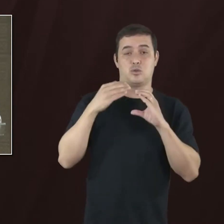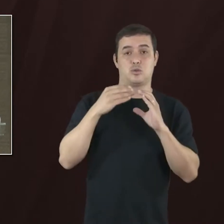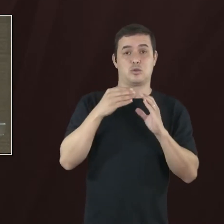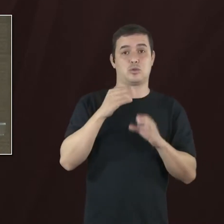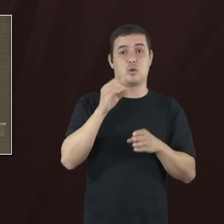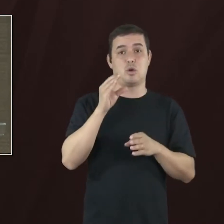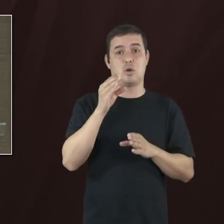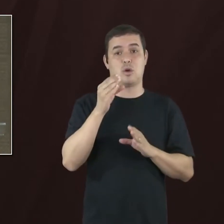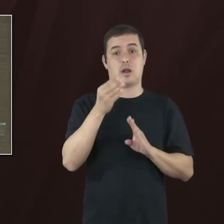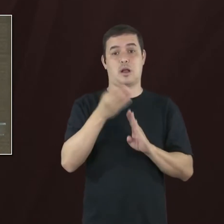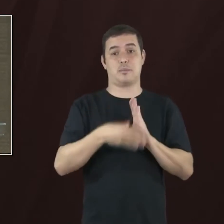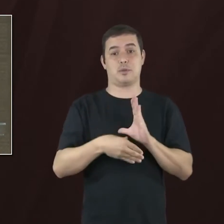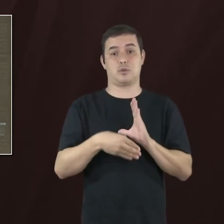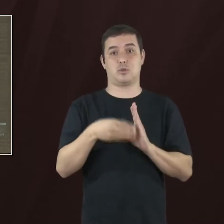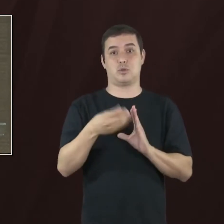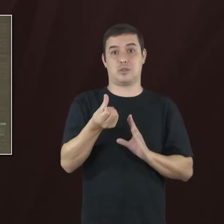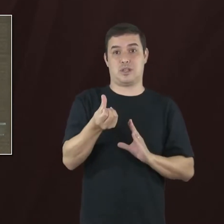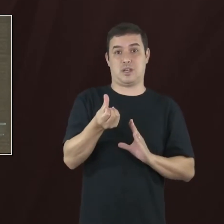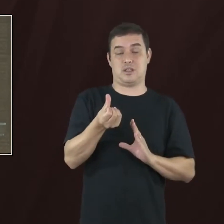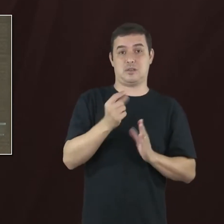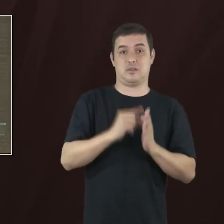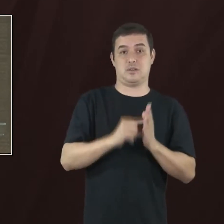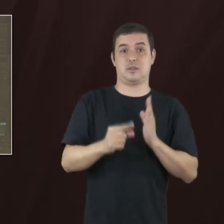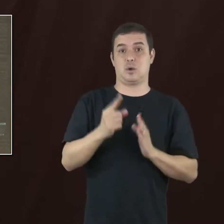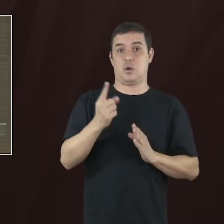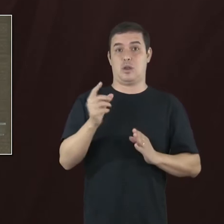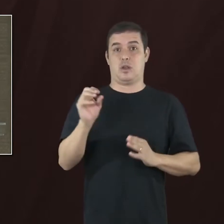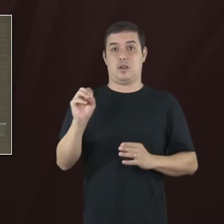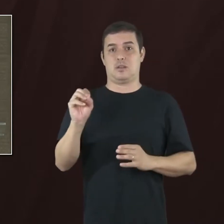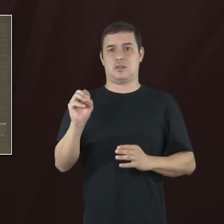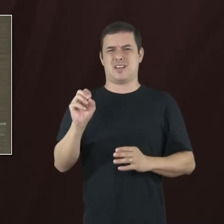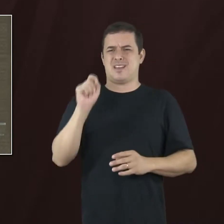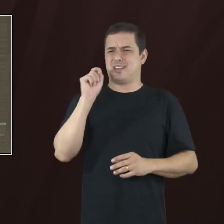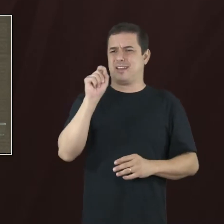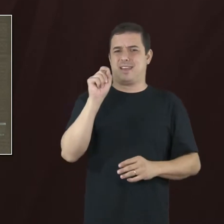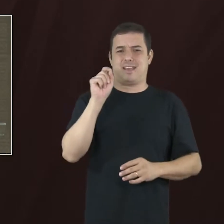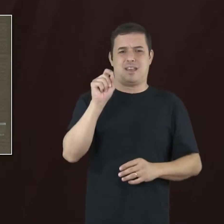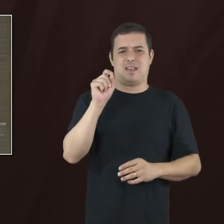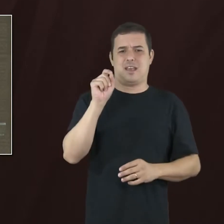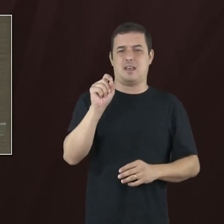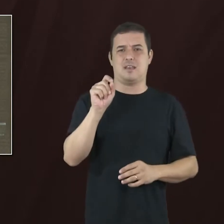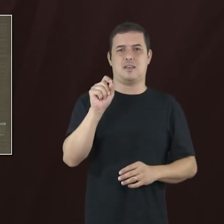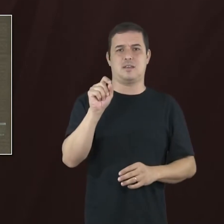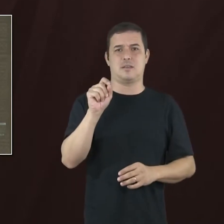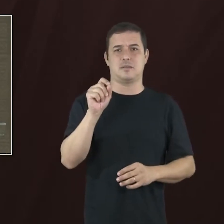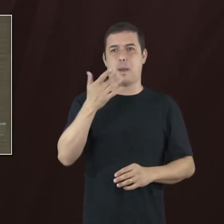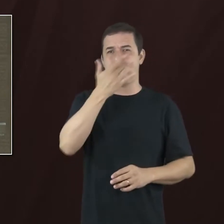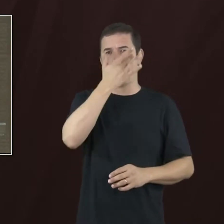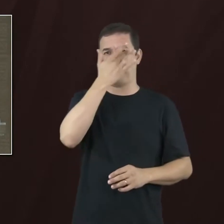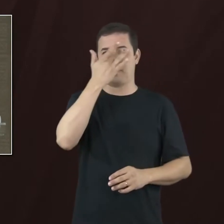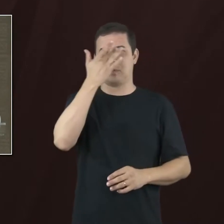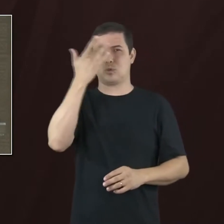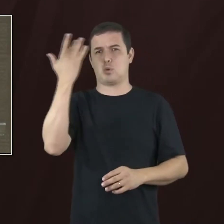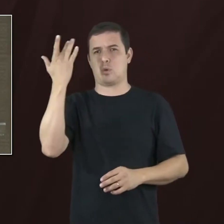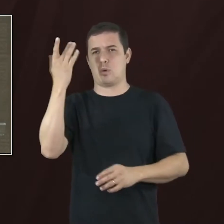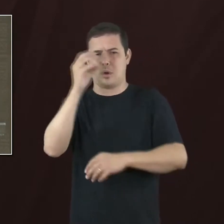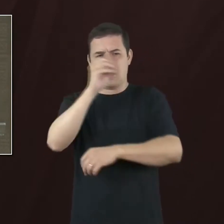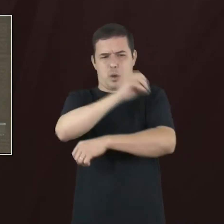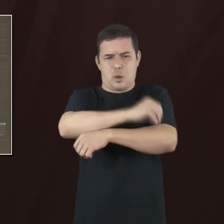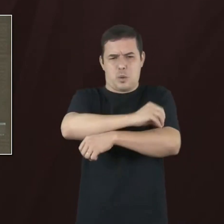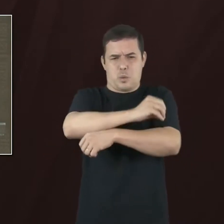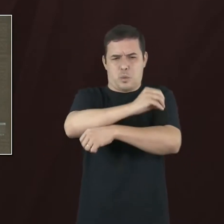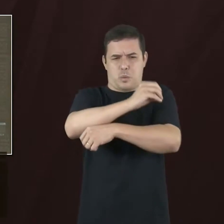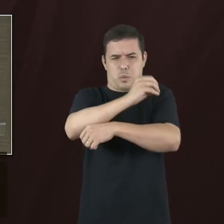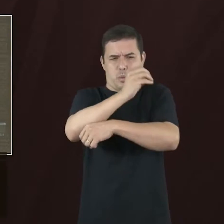Que diz assim: quem é essa? Quem é essa que desponta nas alturas, como